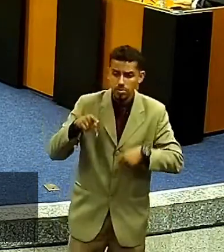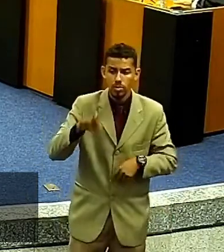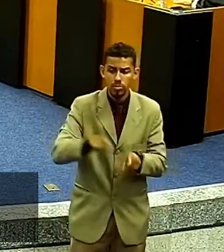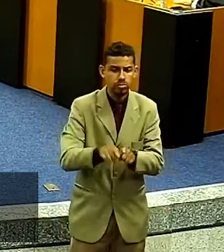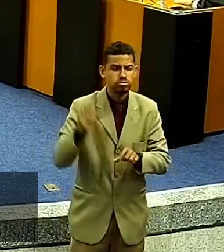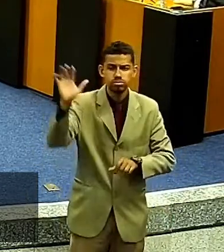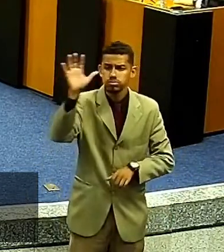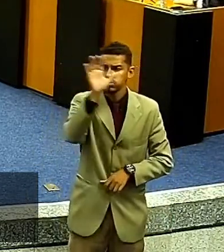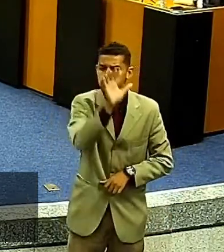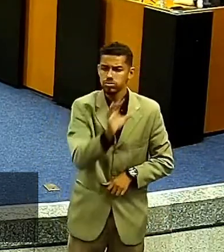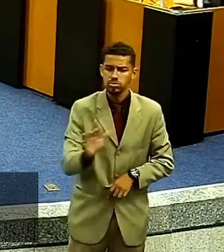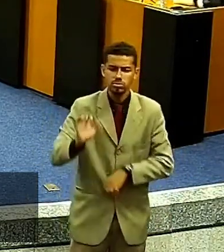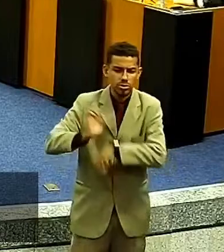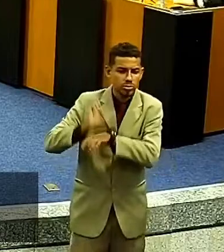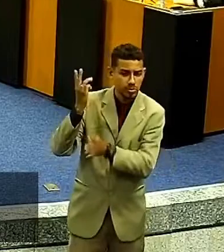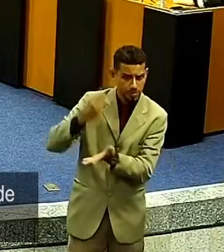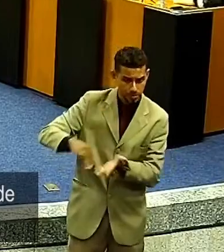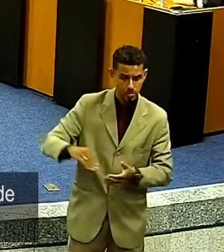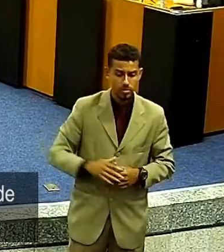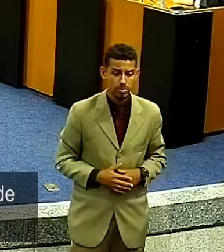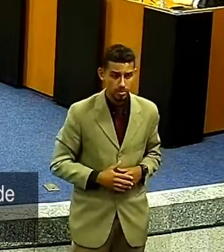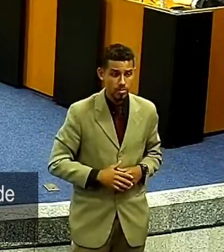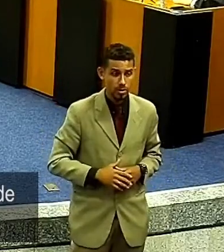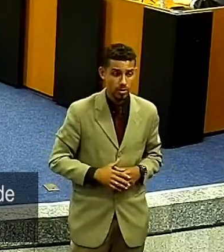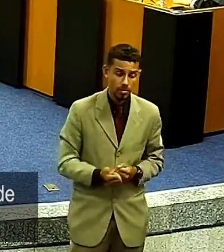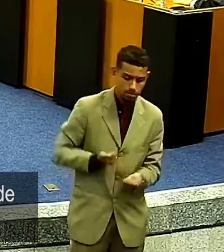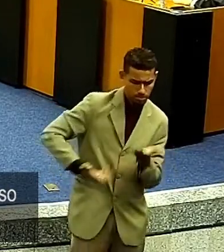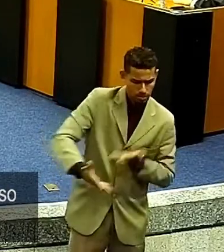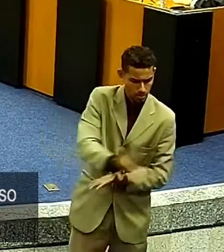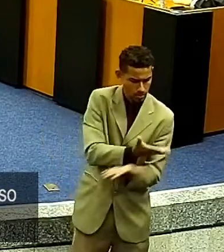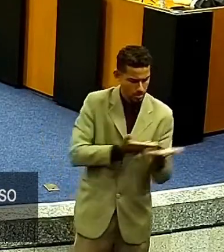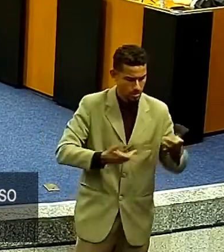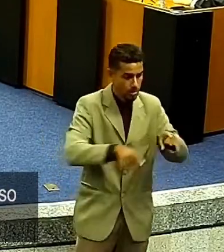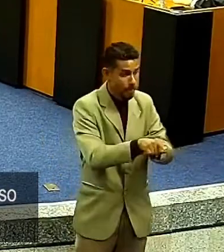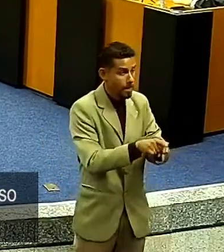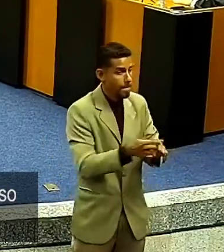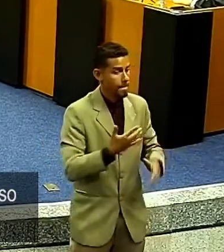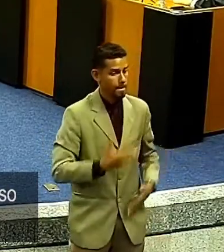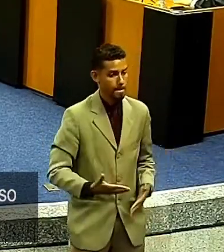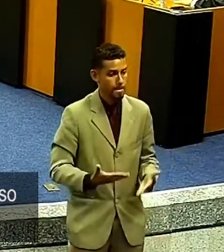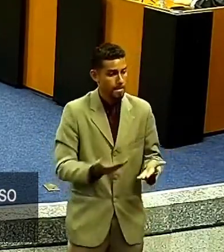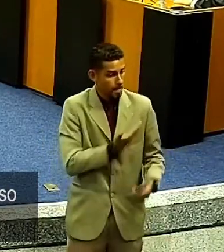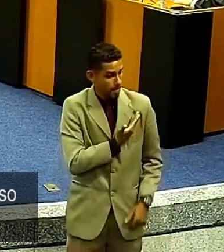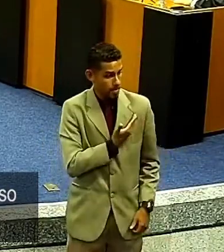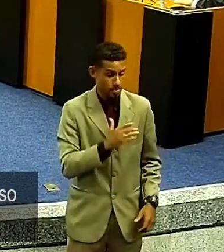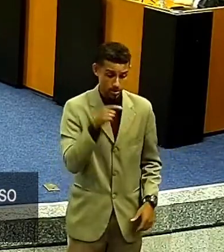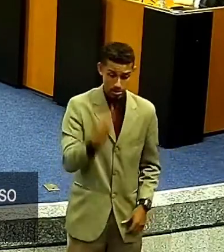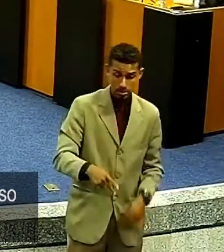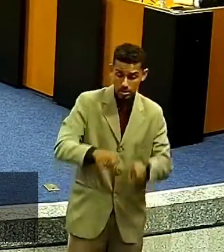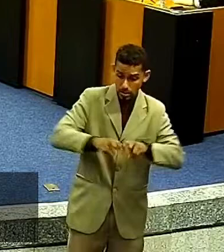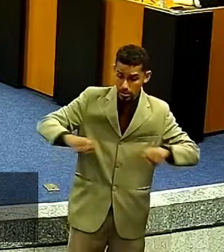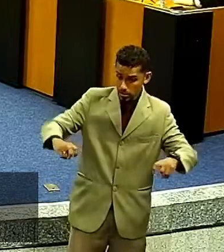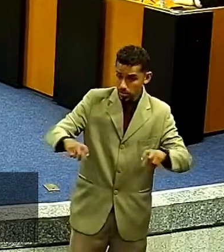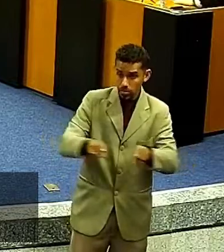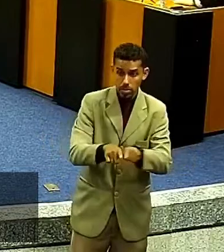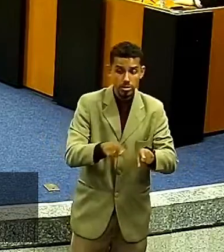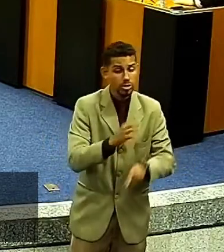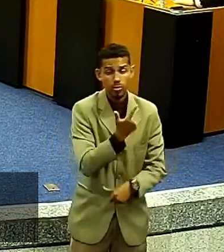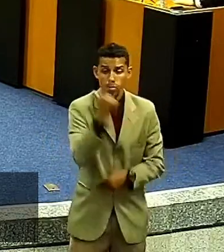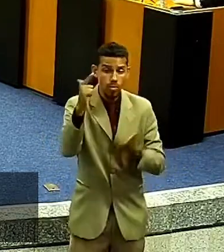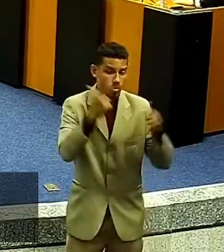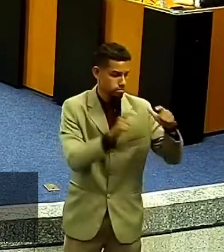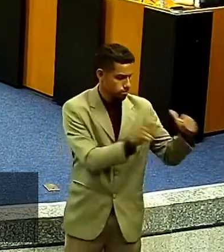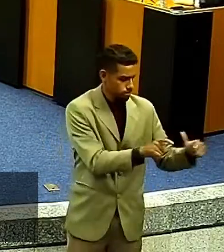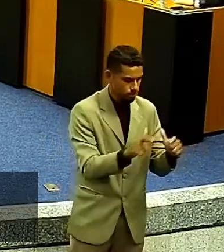várias regiões de nosso estado com a participação de membros e colaboradores não só dessa corte Mas também de outros